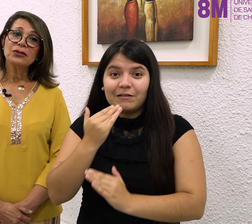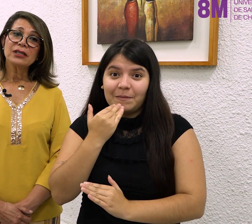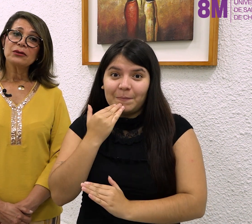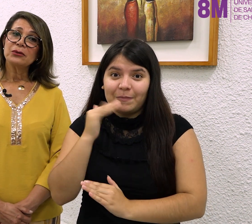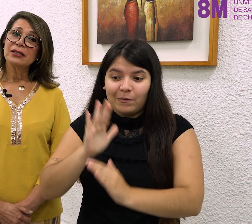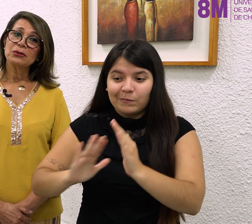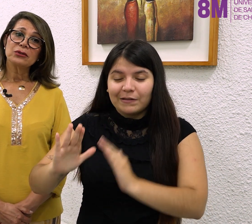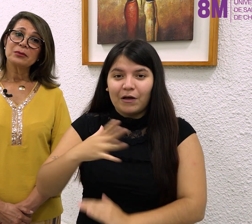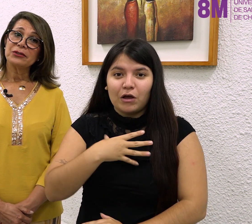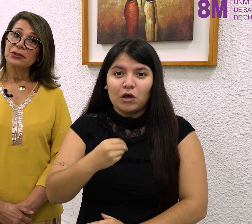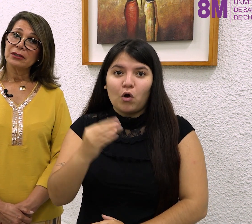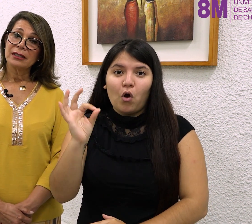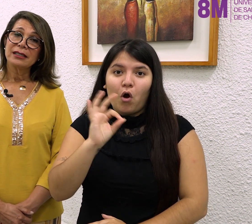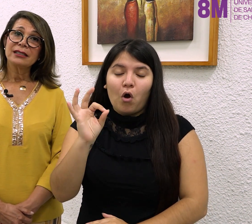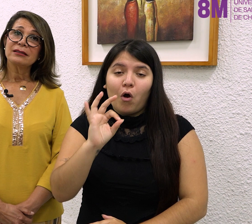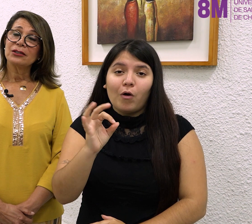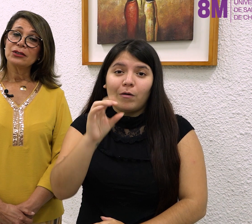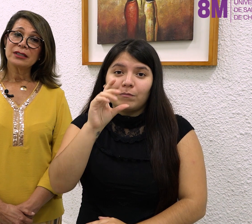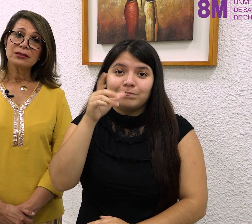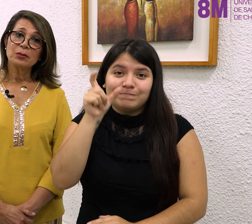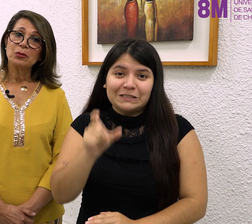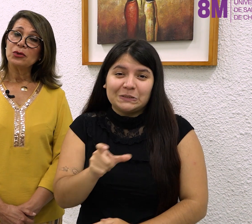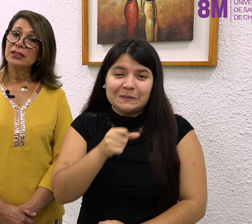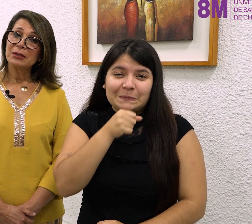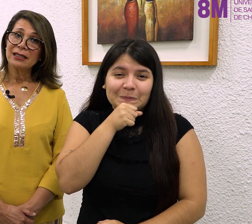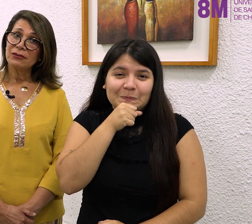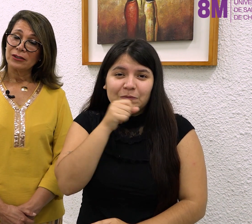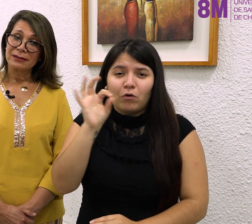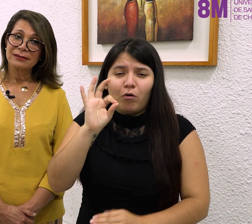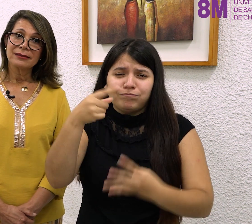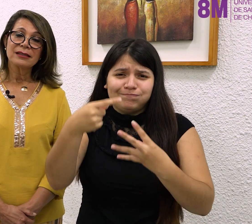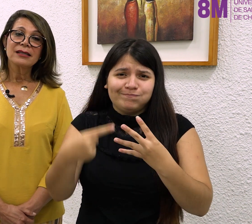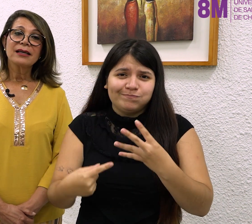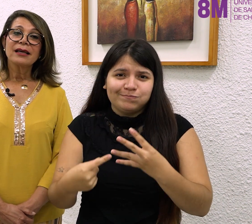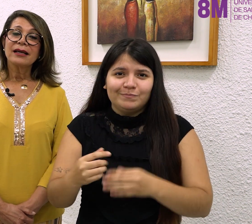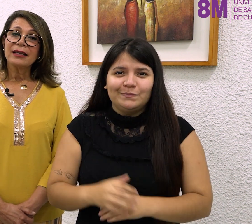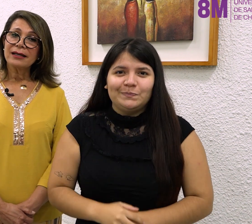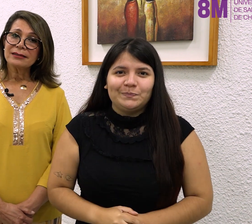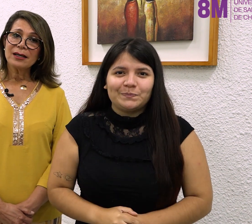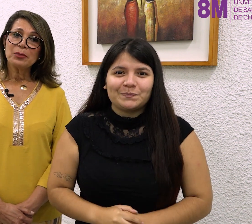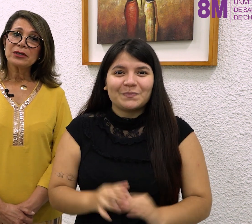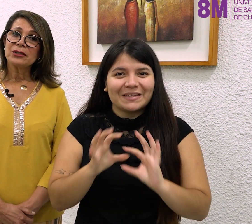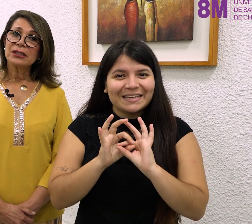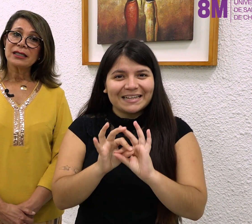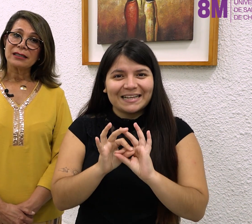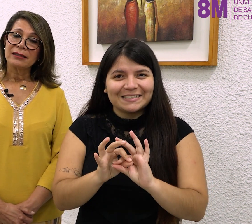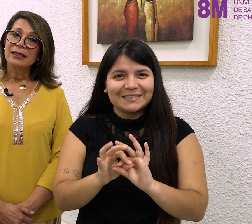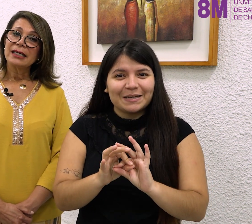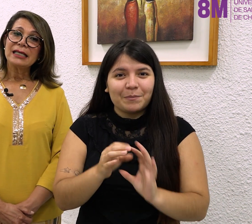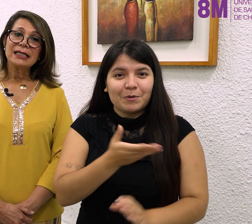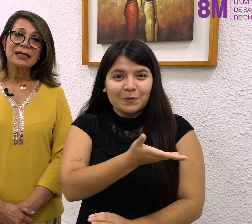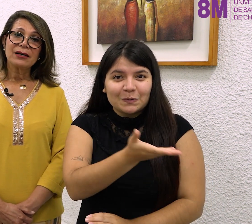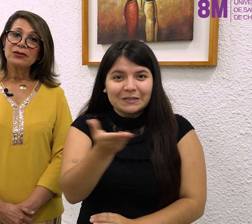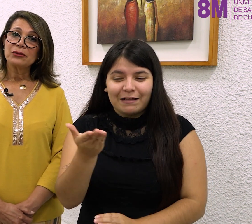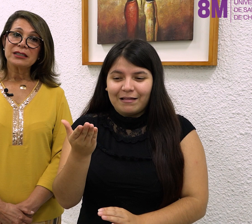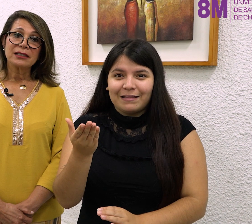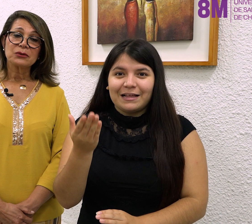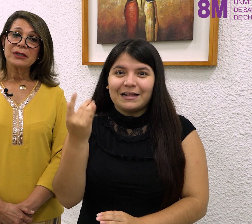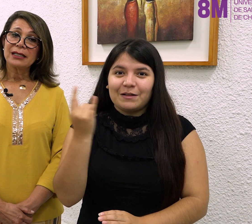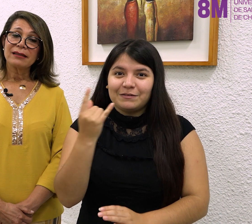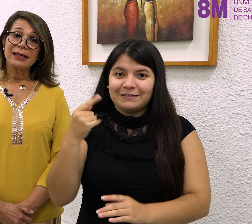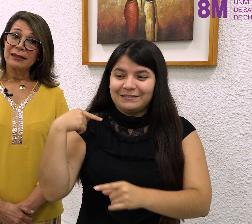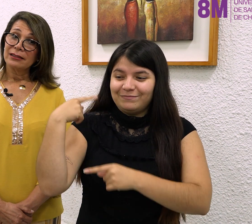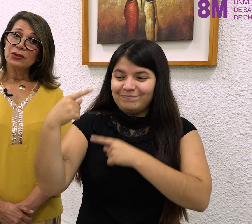niños o de algún adulto mayor, entre otras múltiples labores. Gracias por recoger el legado de